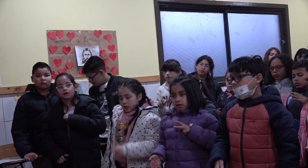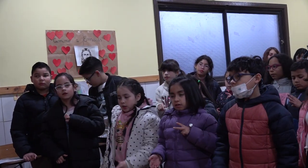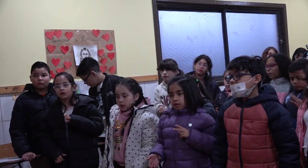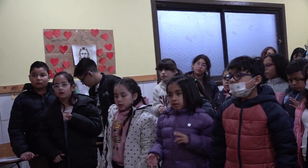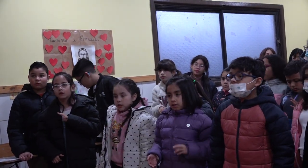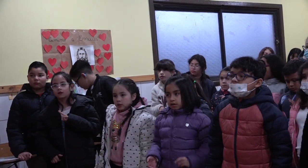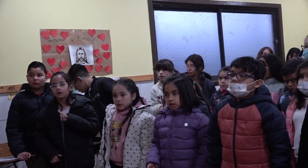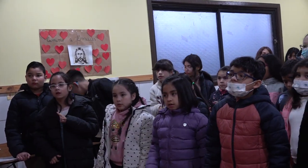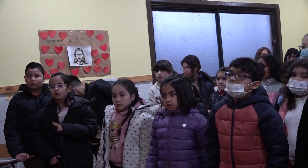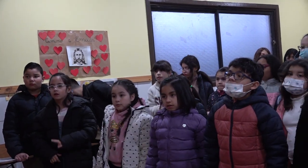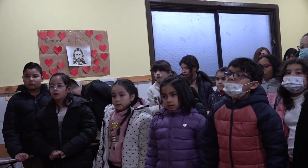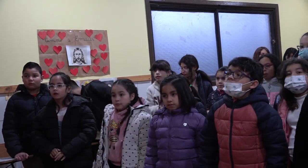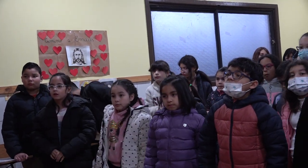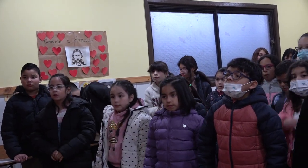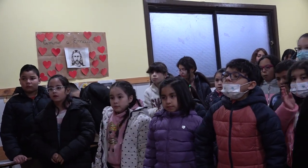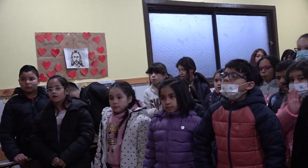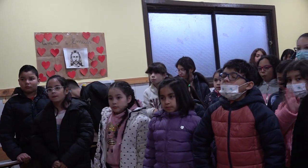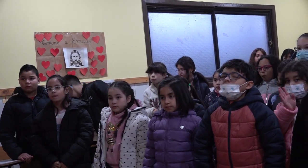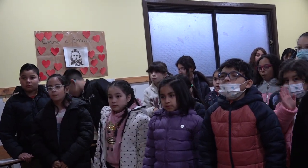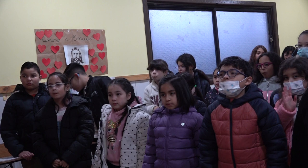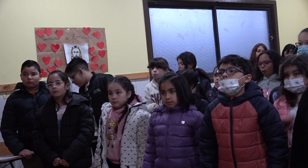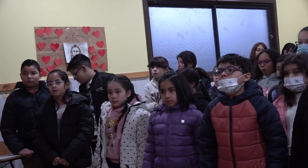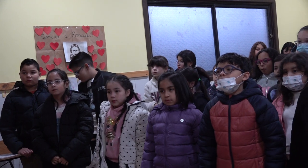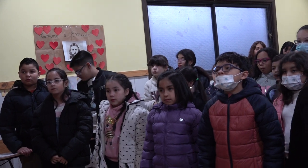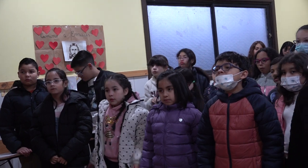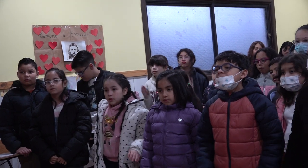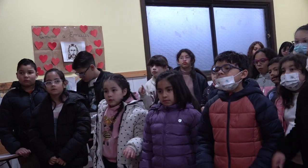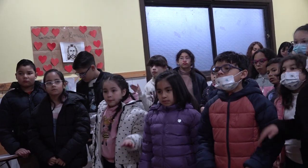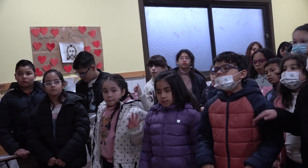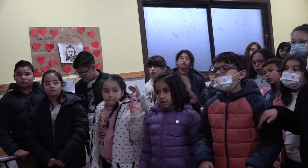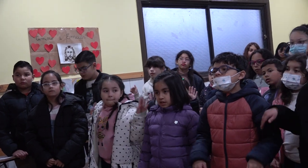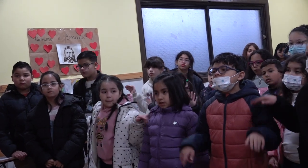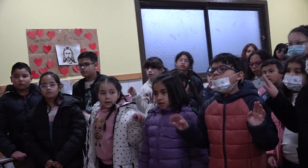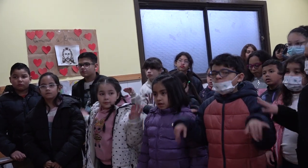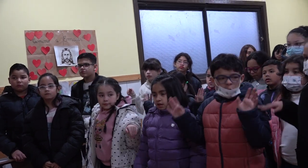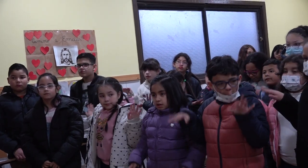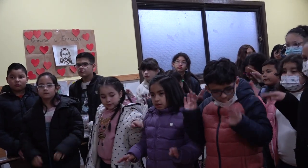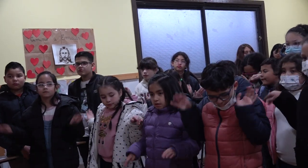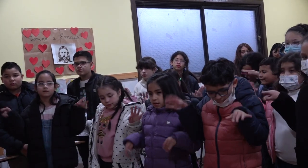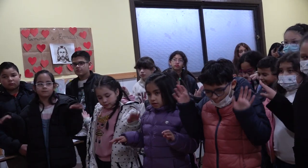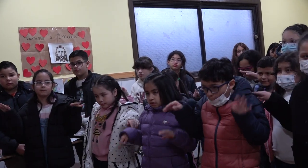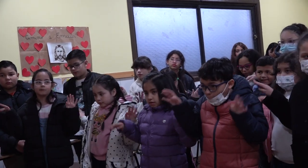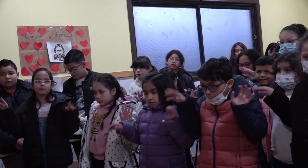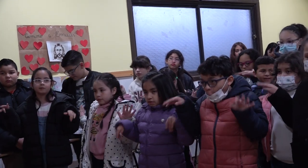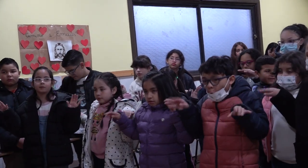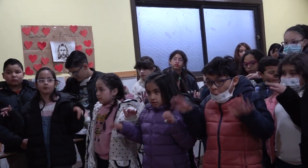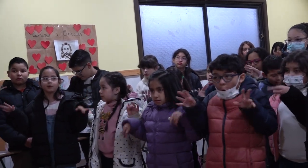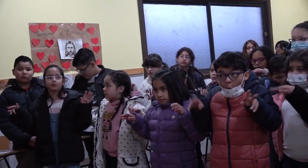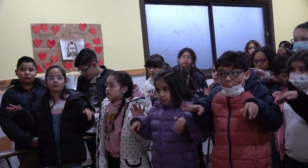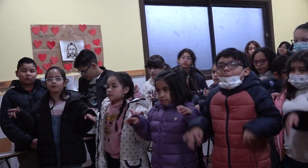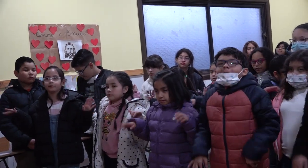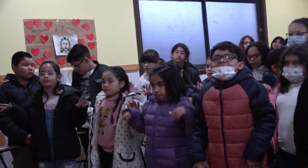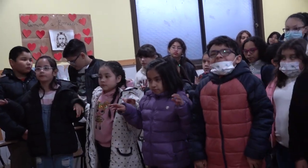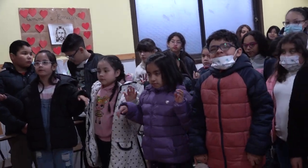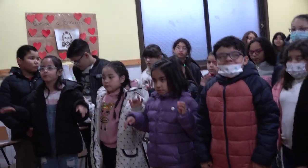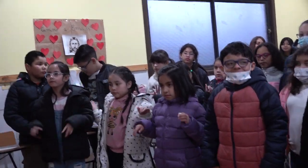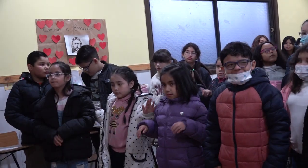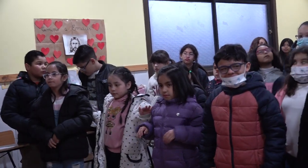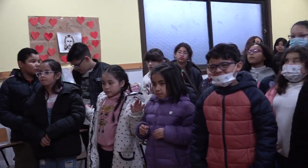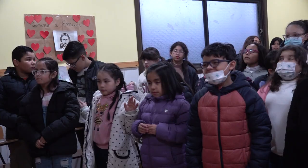Del Señor. Volvemos entonces. Los pajaritos. ¿Cómo dicen hacen los pajaritos? Aquí más cortito. Eso,